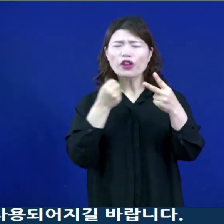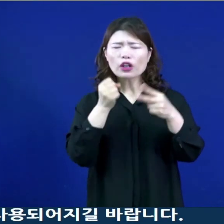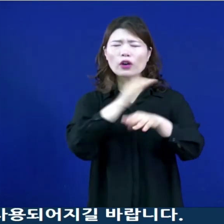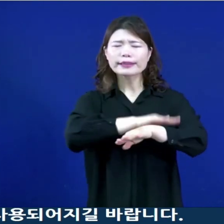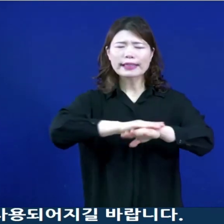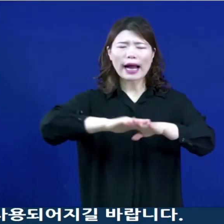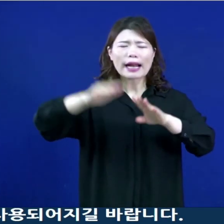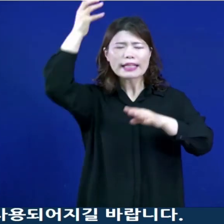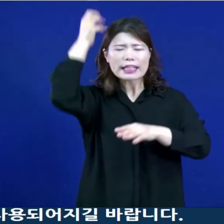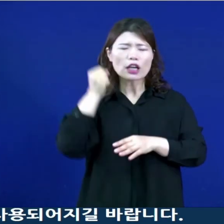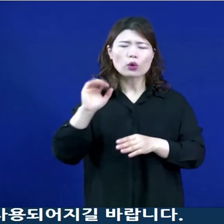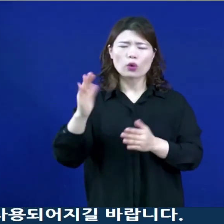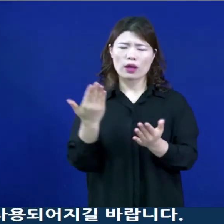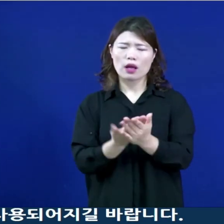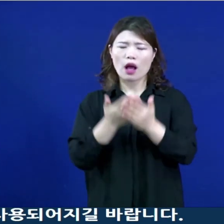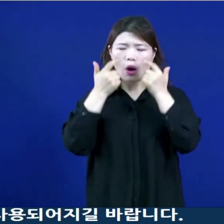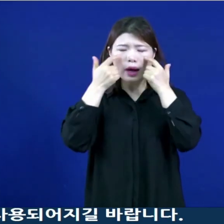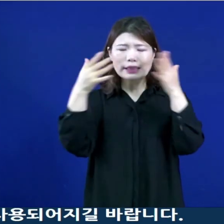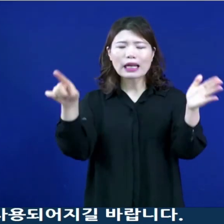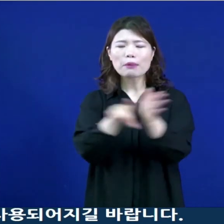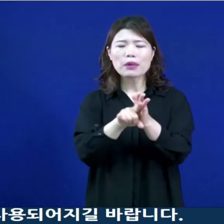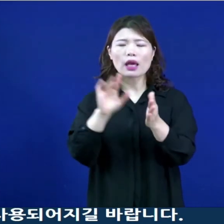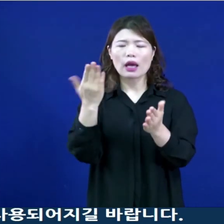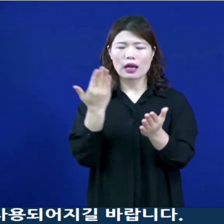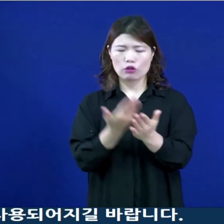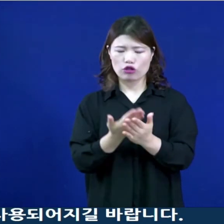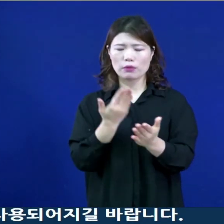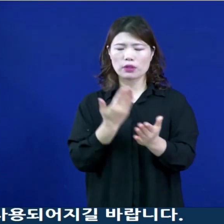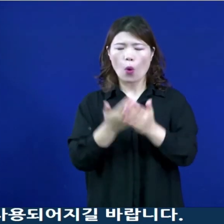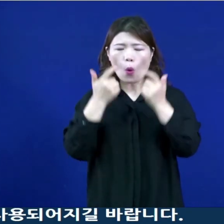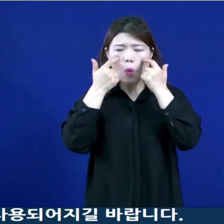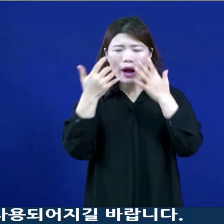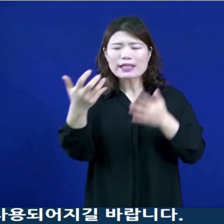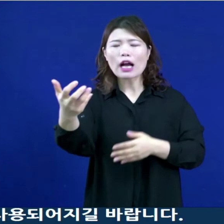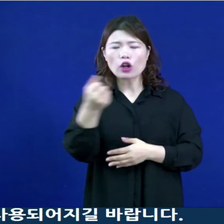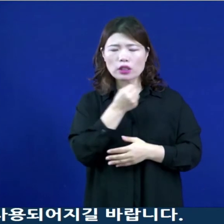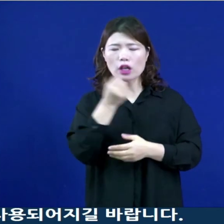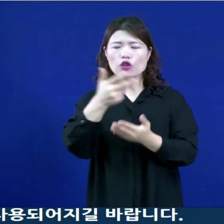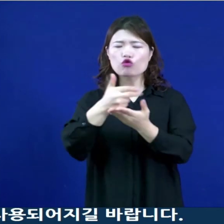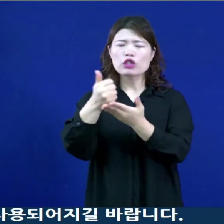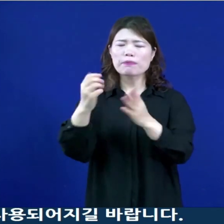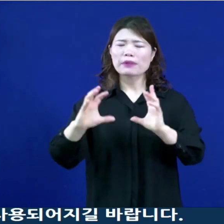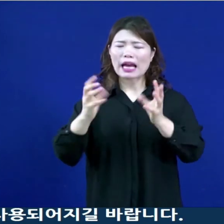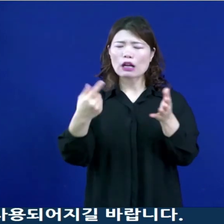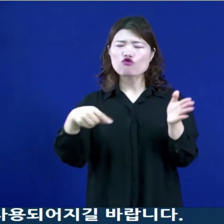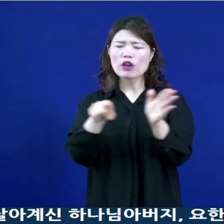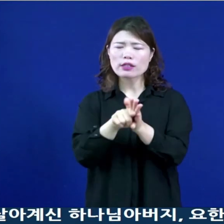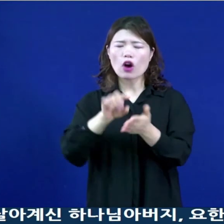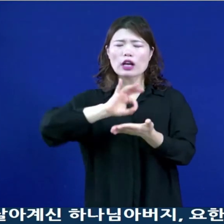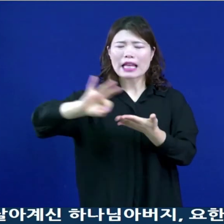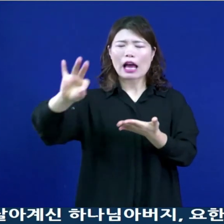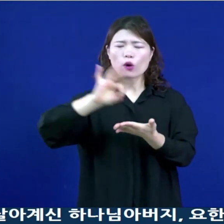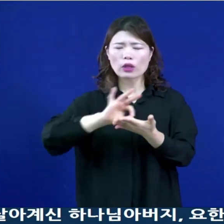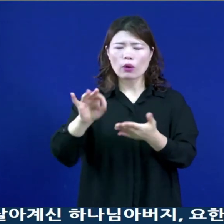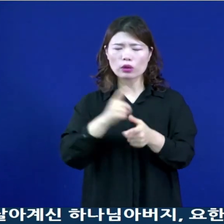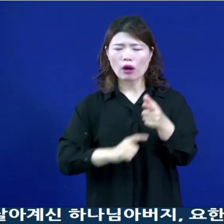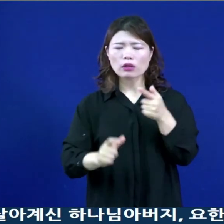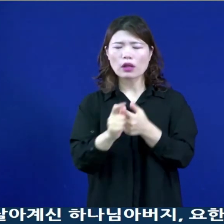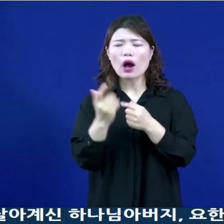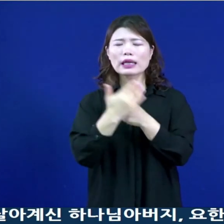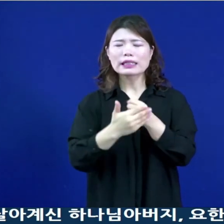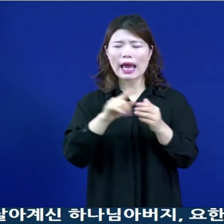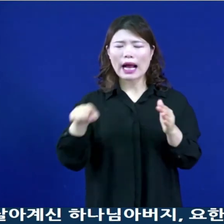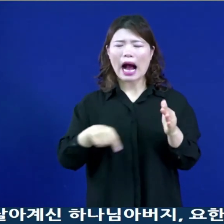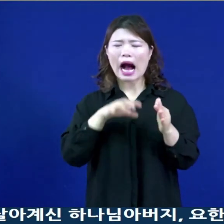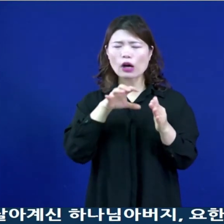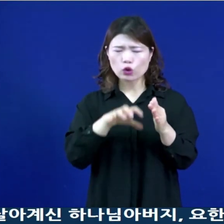하시고 확실히 믿게 하시며 확실한 것을 얻어서 주님 나라 위에서 사용되어지며 더욱더 은혜 가운데 거하는 우리와